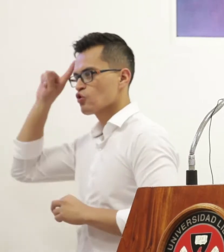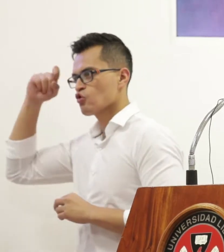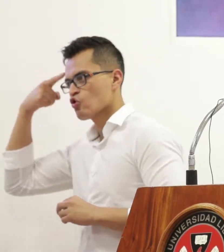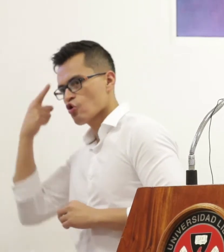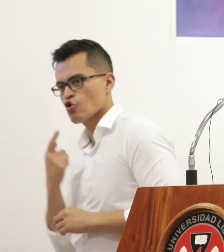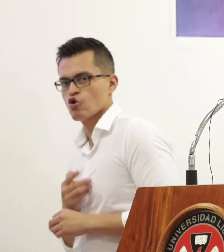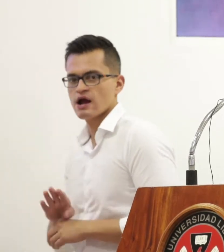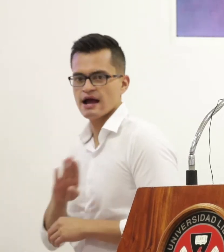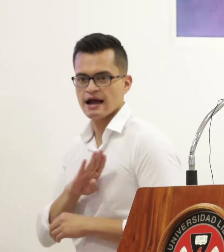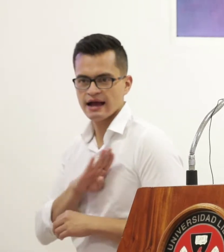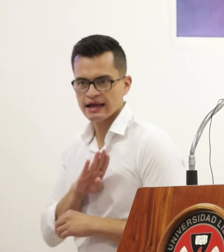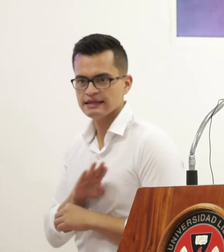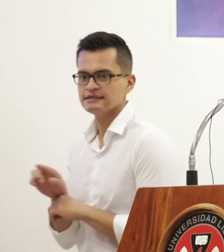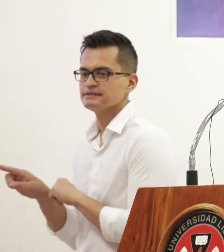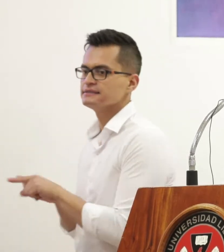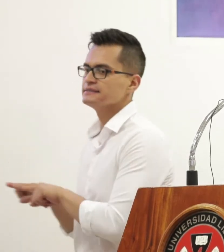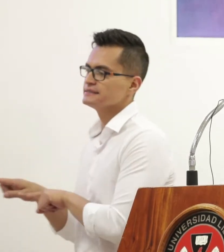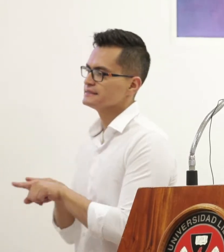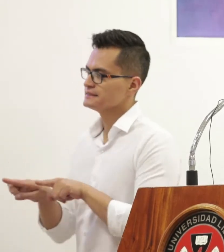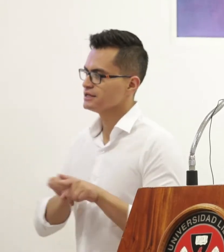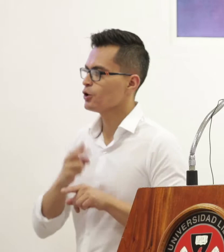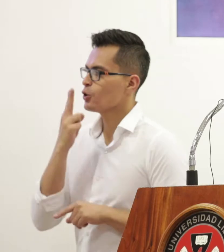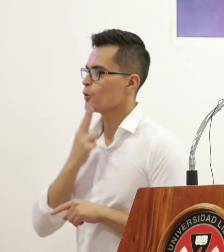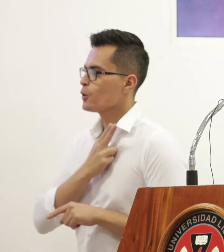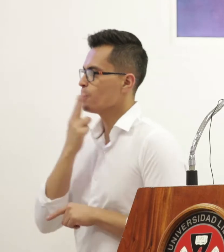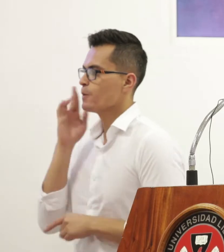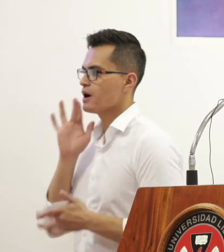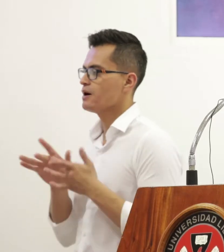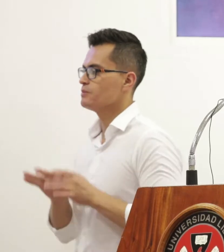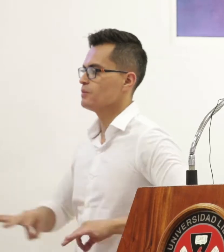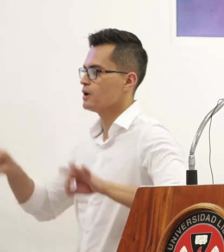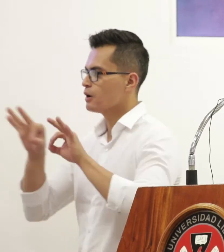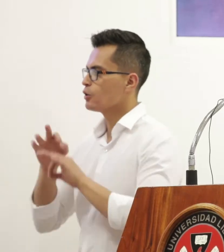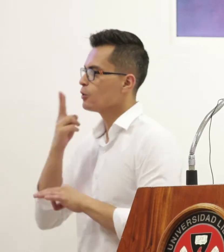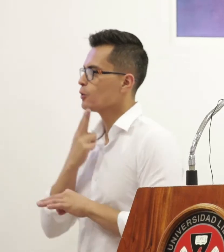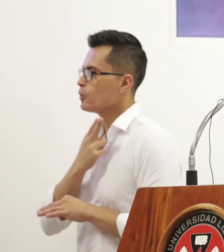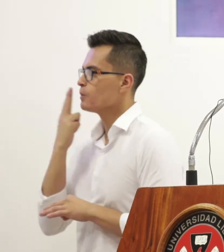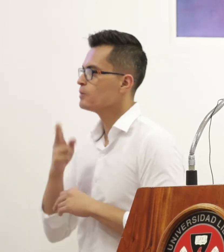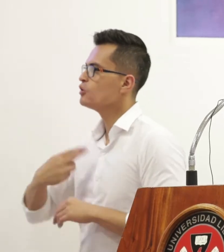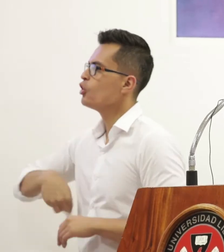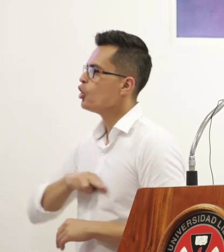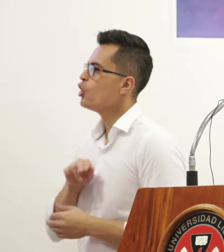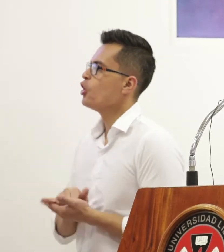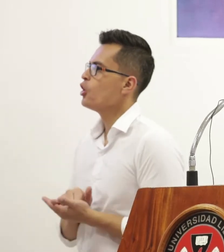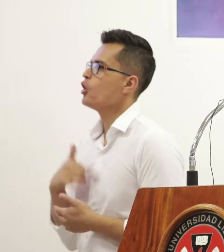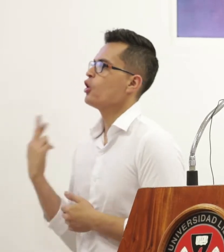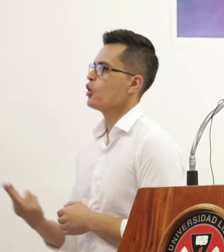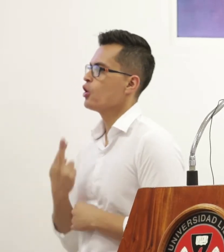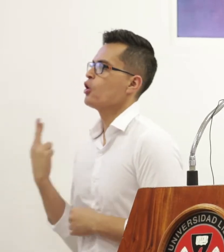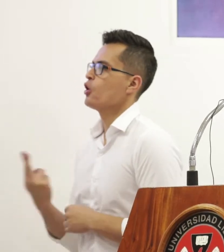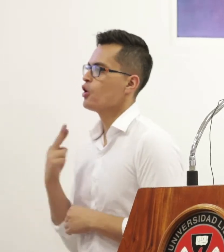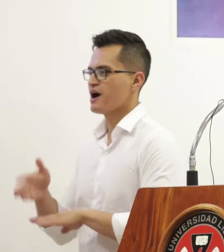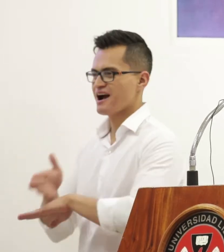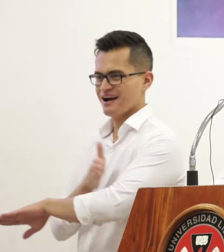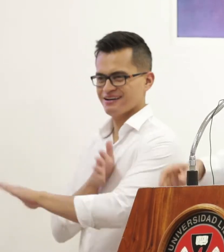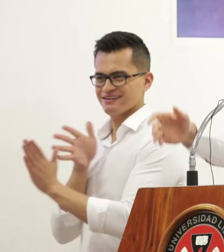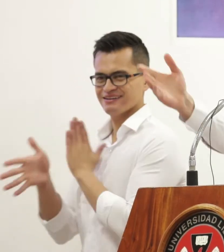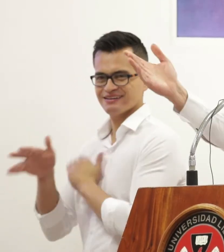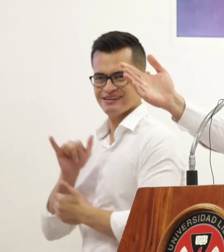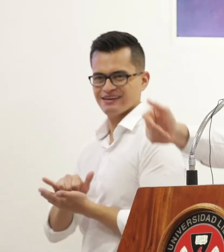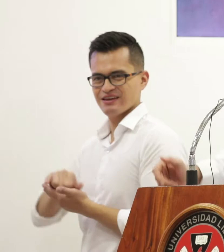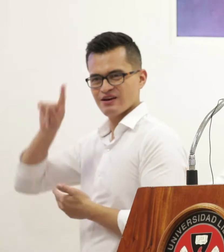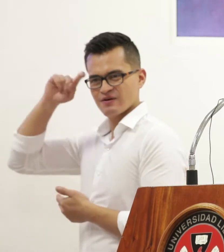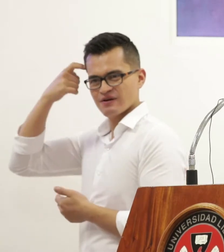sí que vienen compromisos que son importantes. Nosotros lo hemos repetido mucho y por eso ponía el caso del gobernador de Bolívar. Aquí no